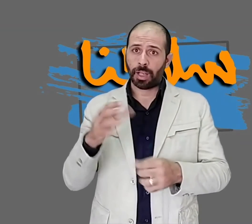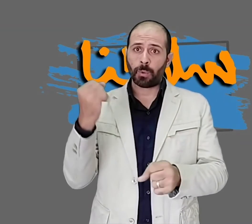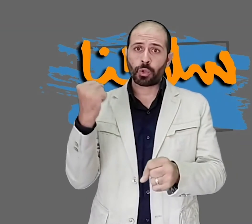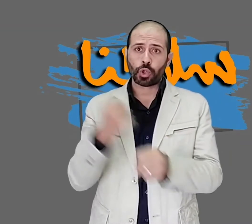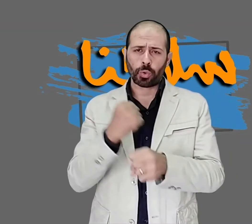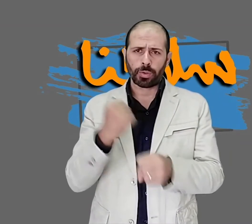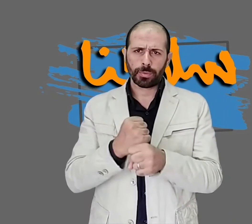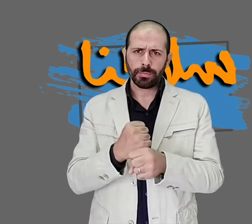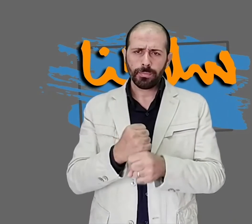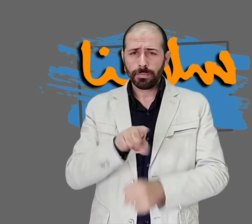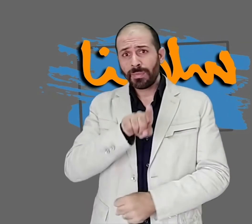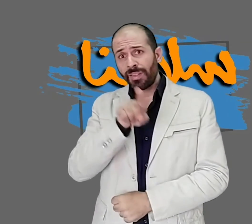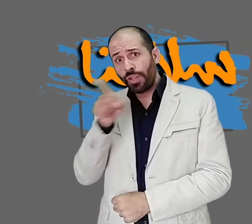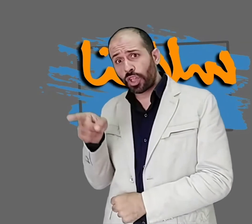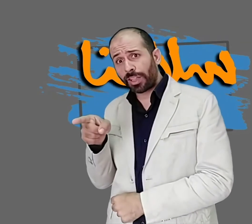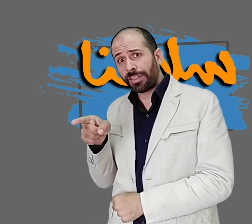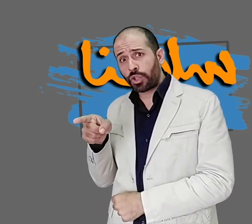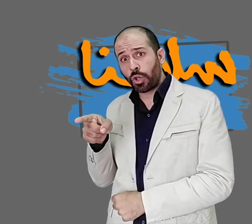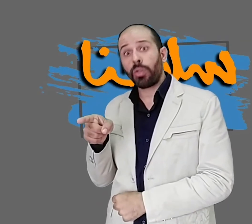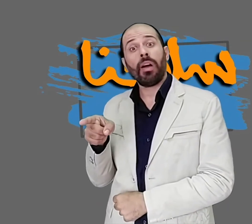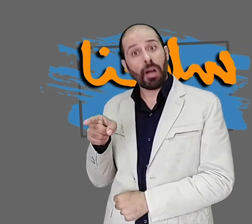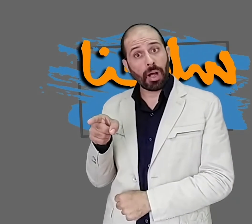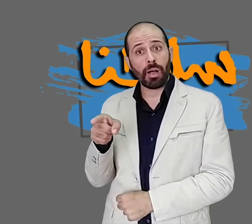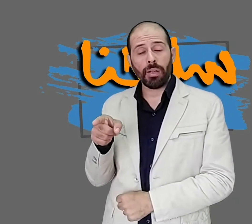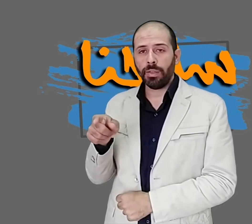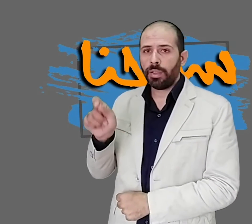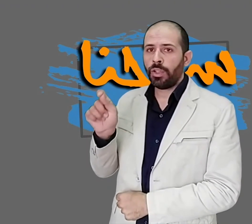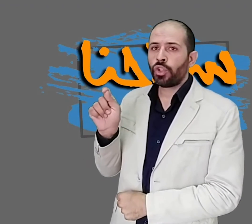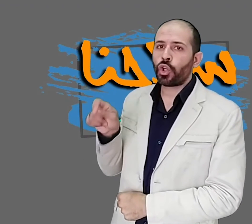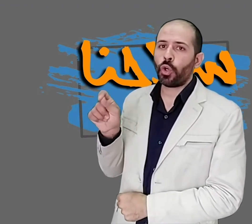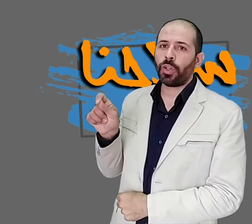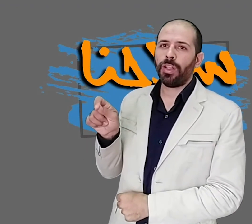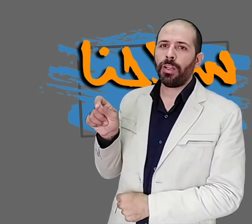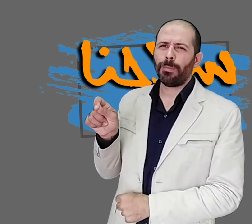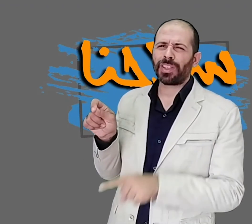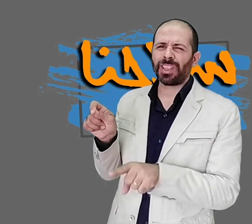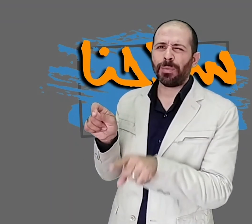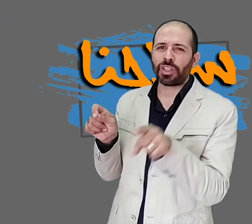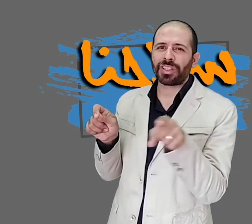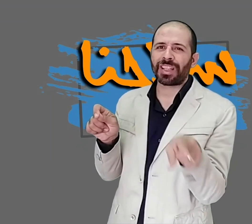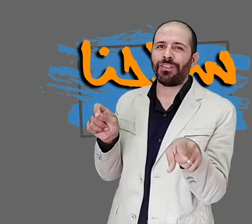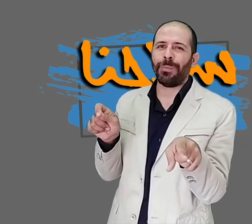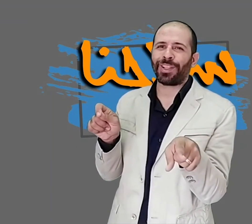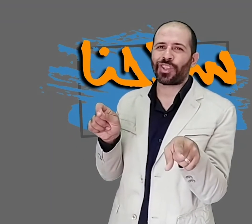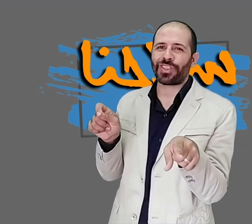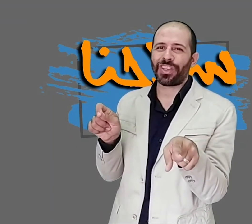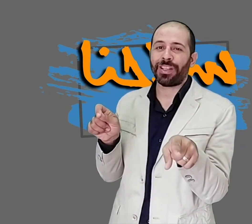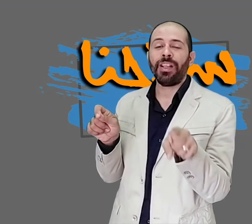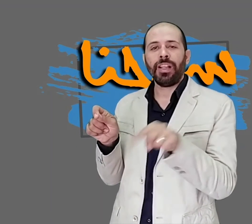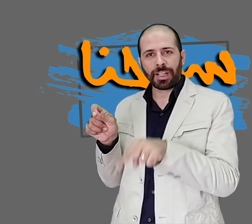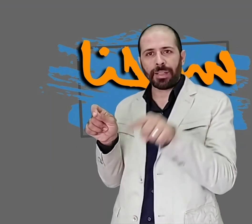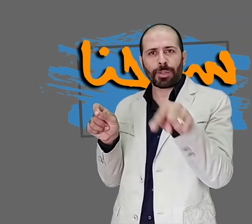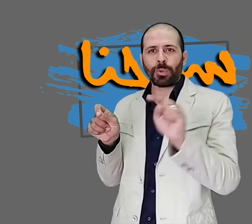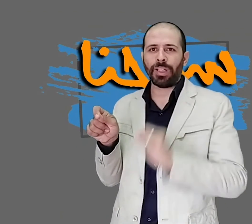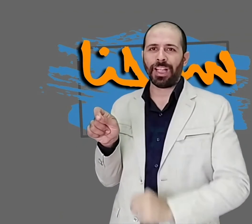أو شغل. في شغل تانية شغل؟ شغل. بس دي مش هتستخدم في مهنة الشخصية، لكن برضو للعلم